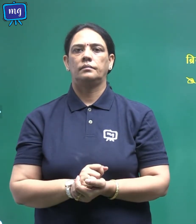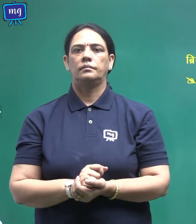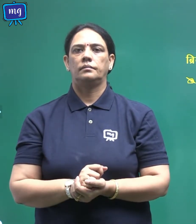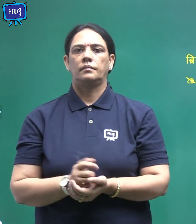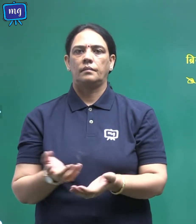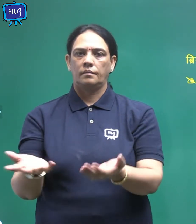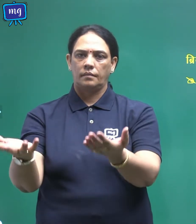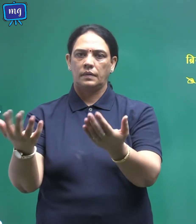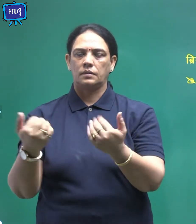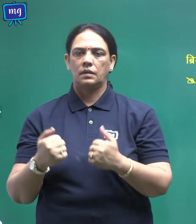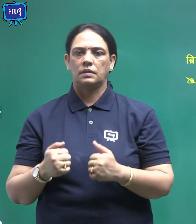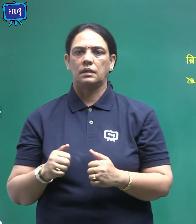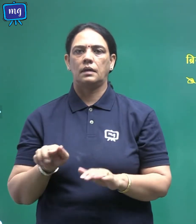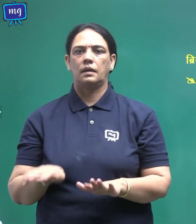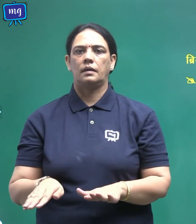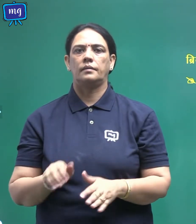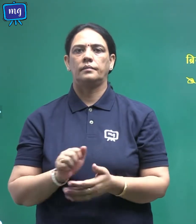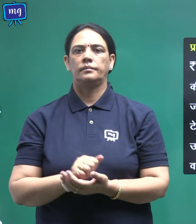वसूला जाता है।